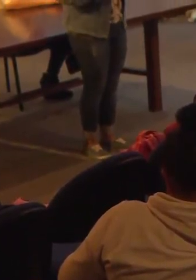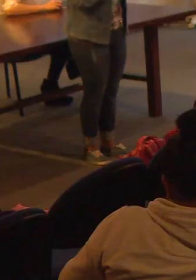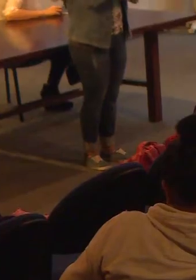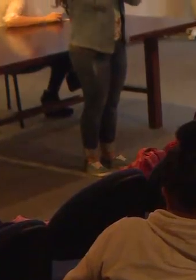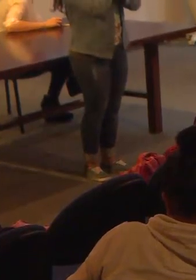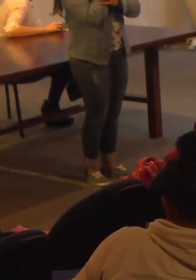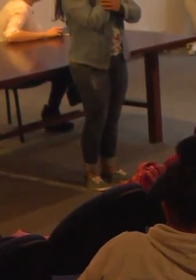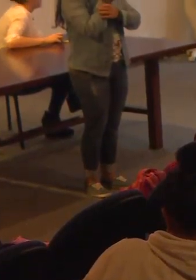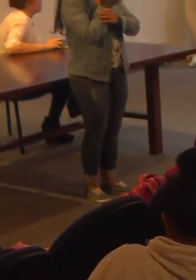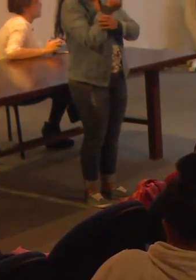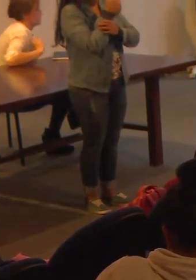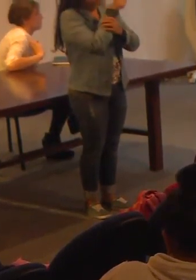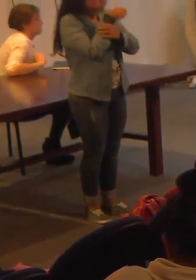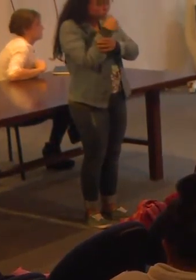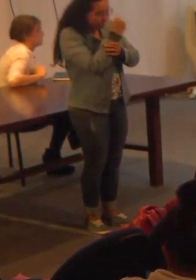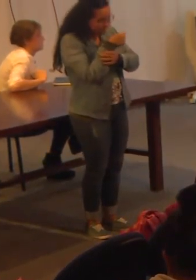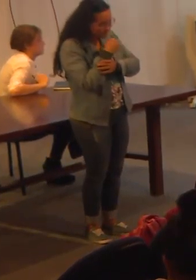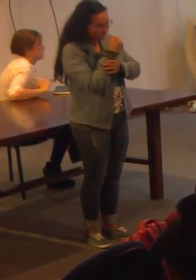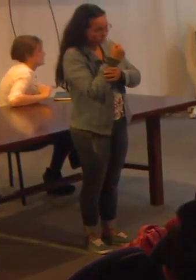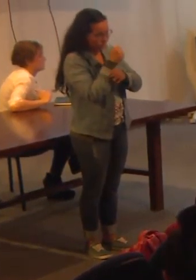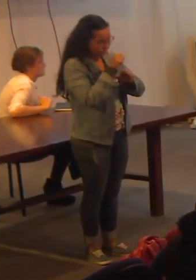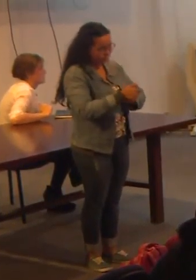motricidad fina y motricidad gruesa.